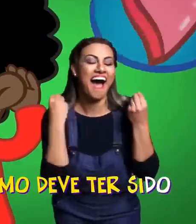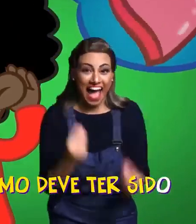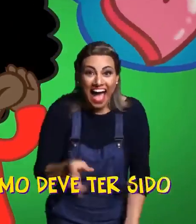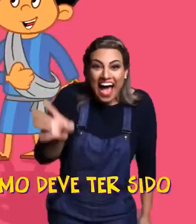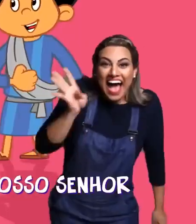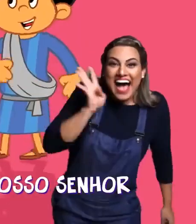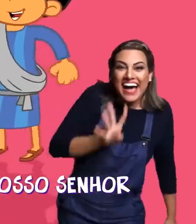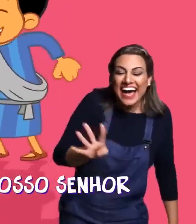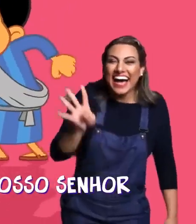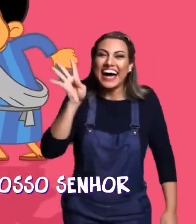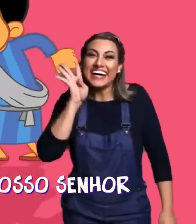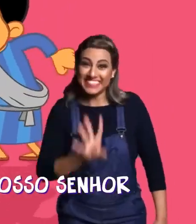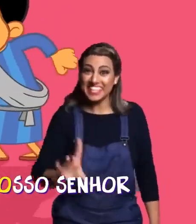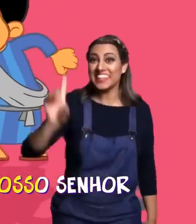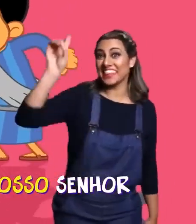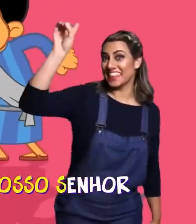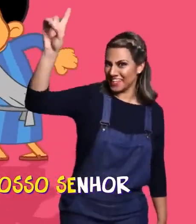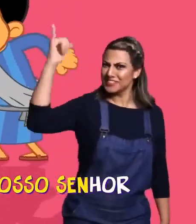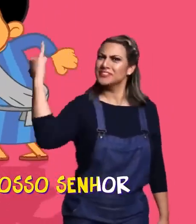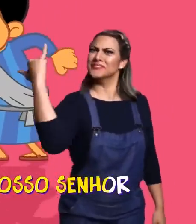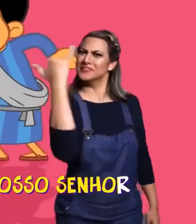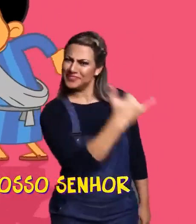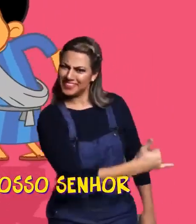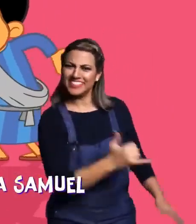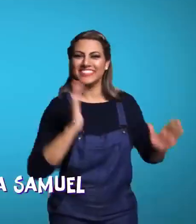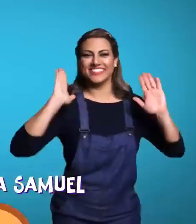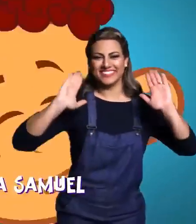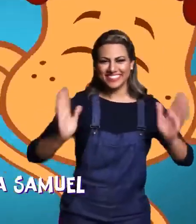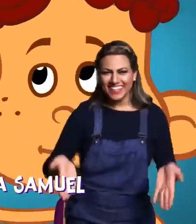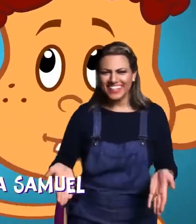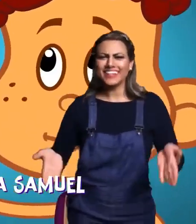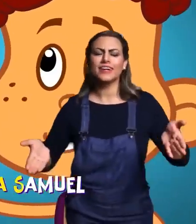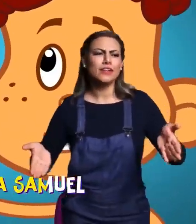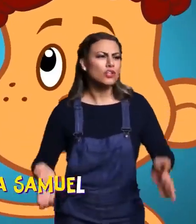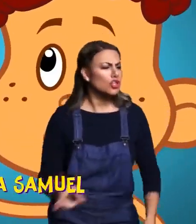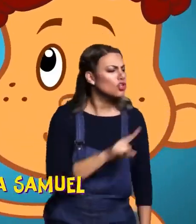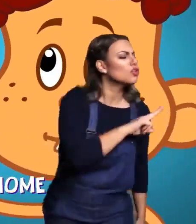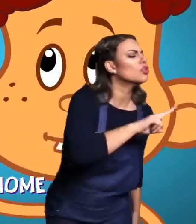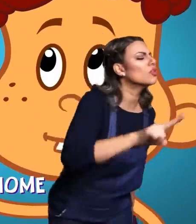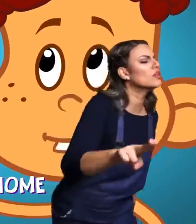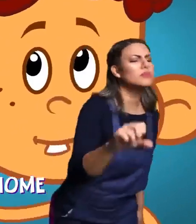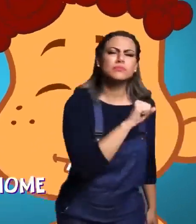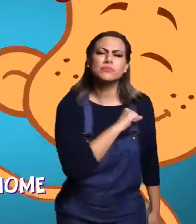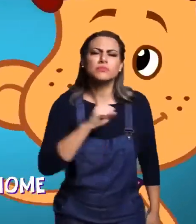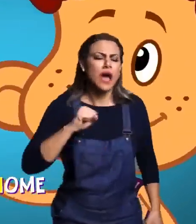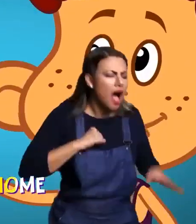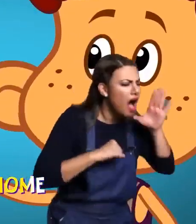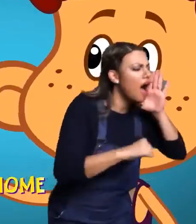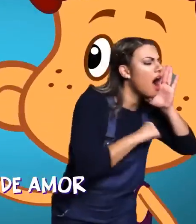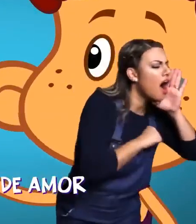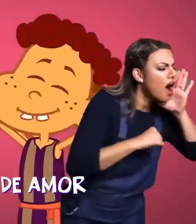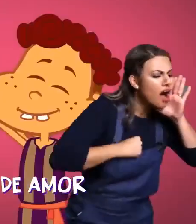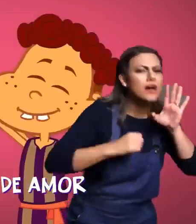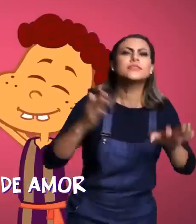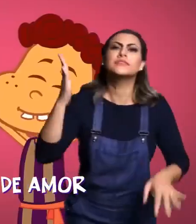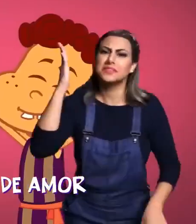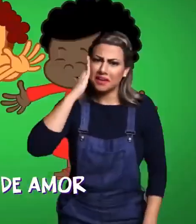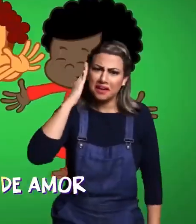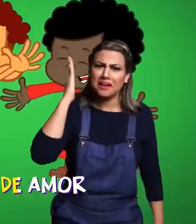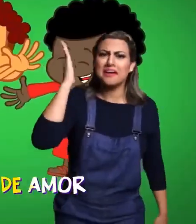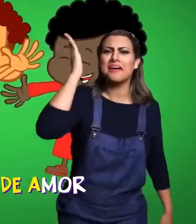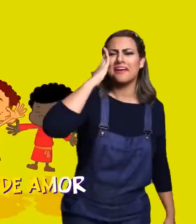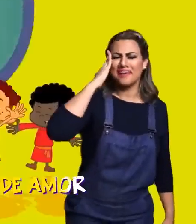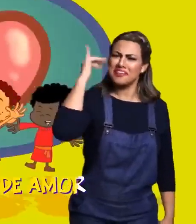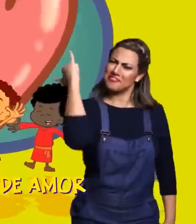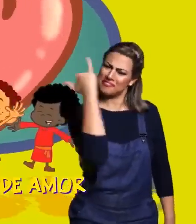ter sido ouvir a voz do nosso Senhor, que chamou a Samuel pelo seu nome com sua